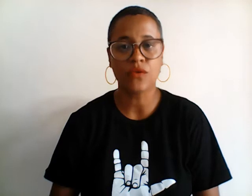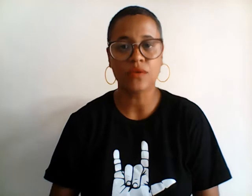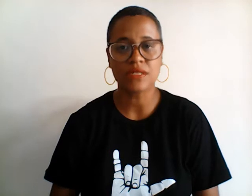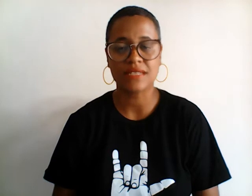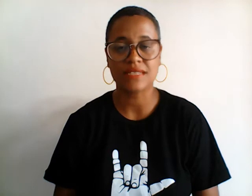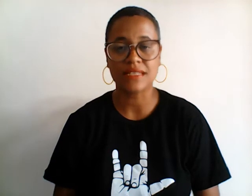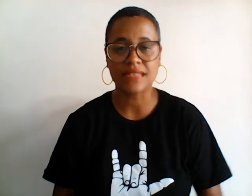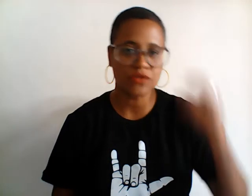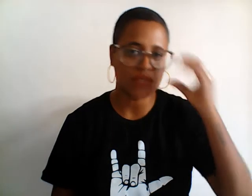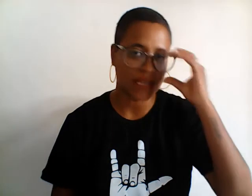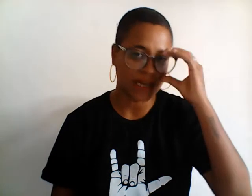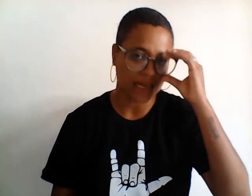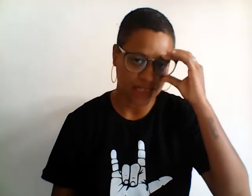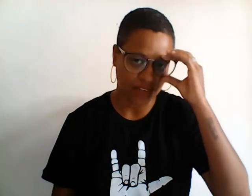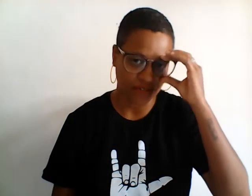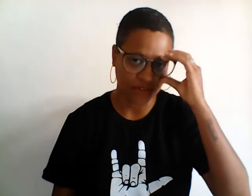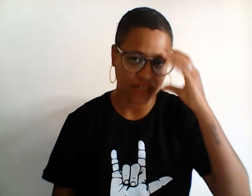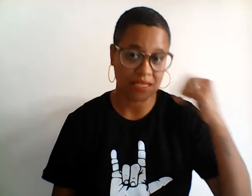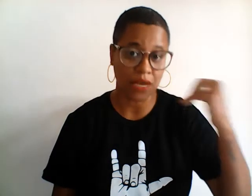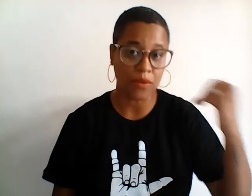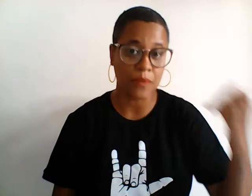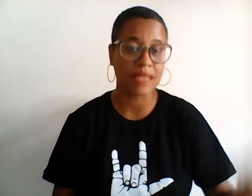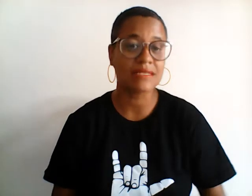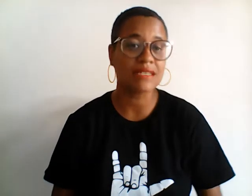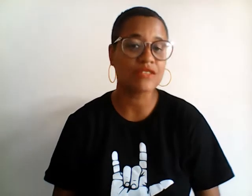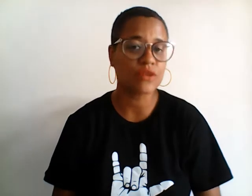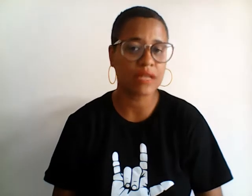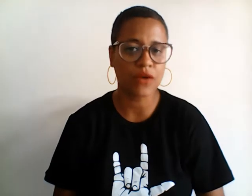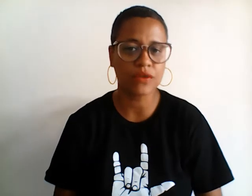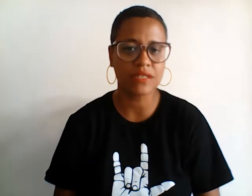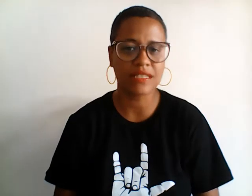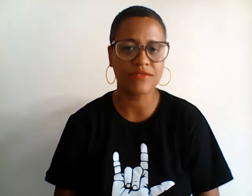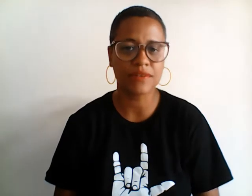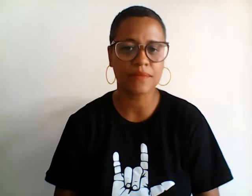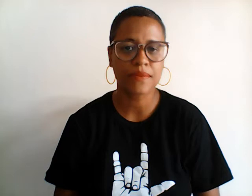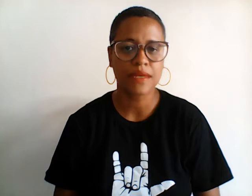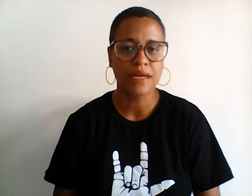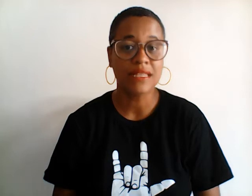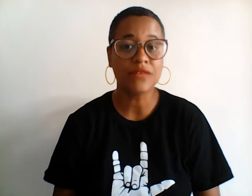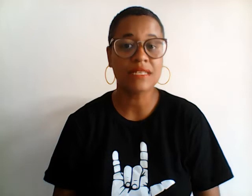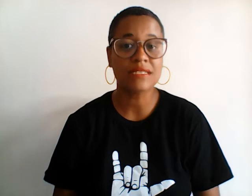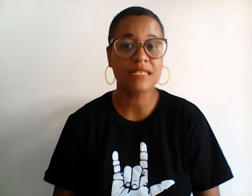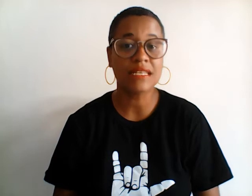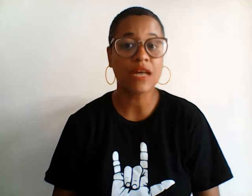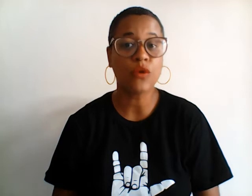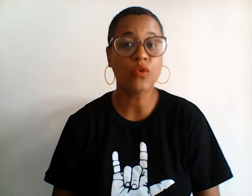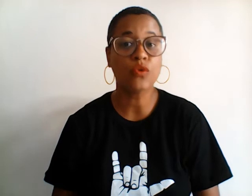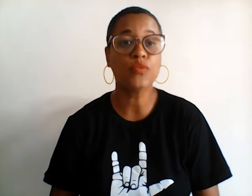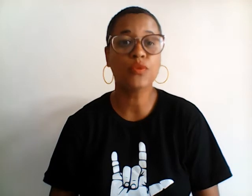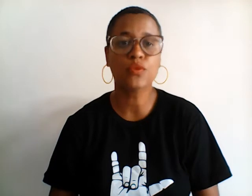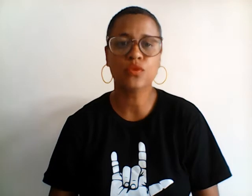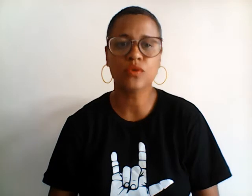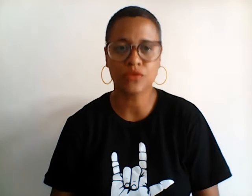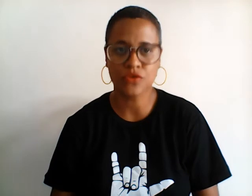algumas vezes em textos legais refere-se a uma perda sensorial auditiva. Não designa o grupo cultural dos